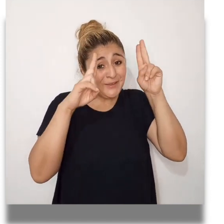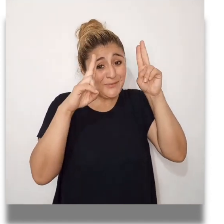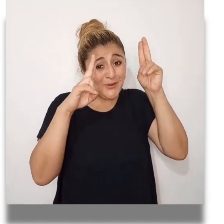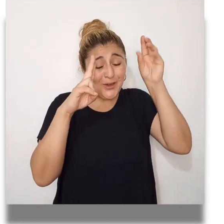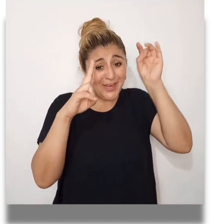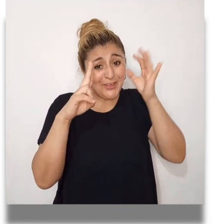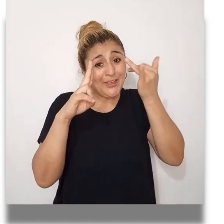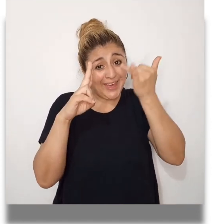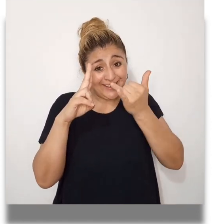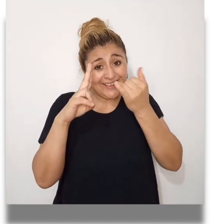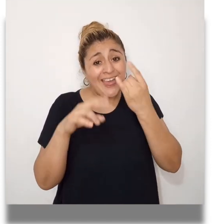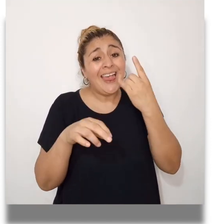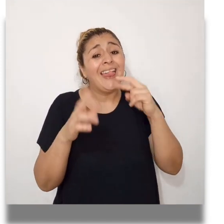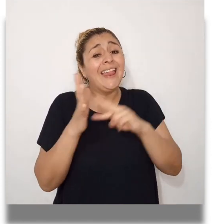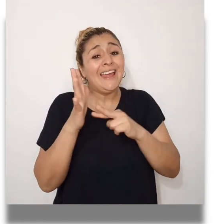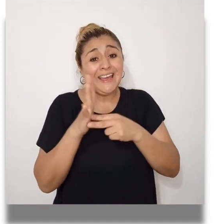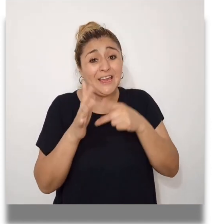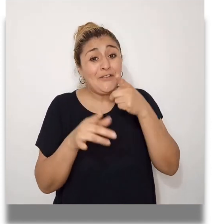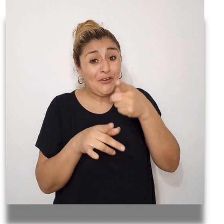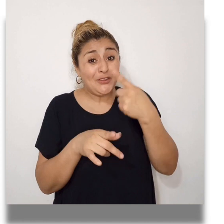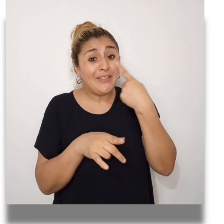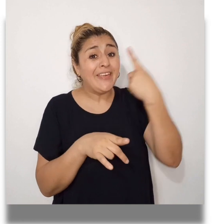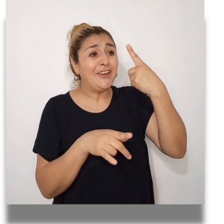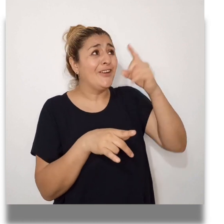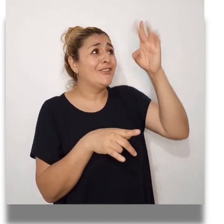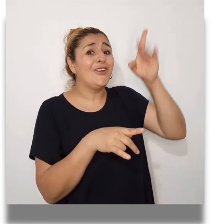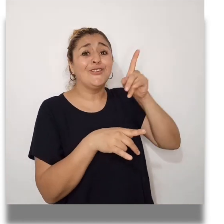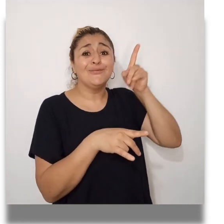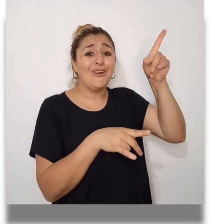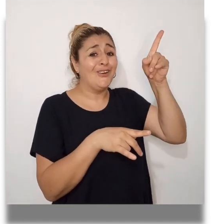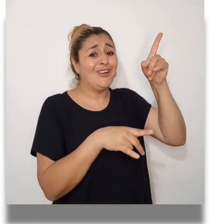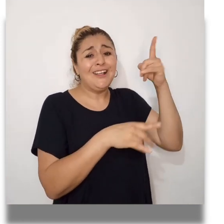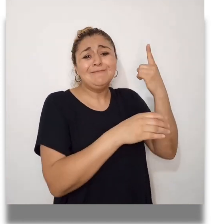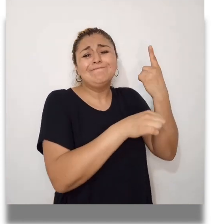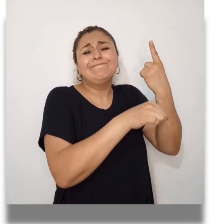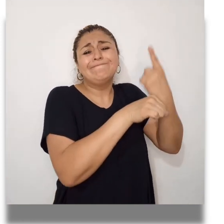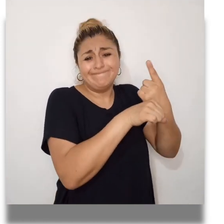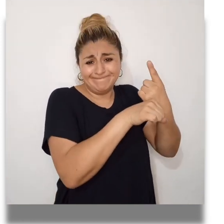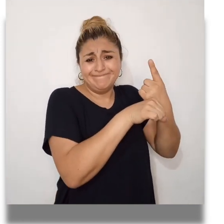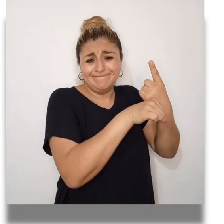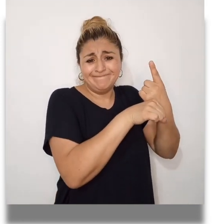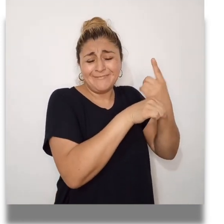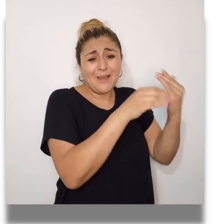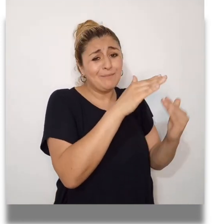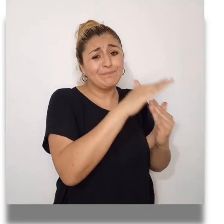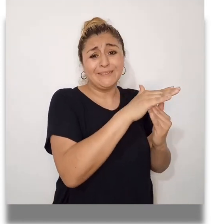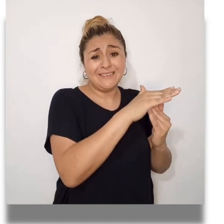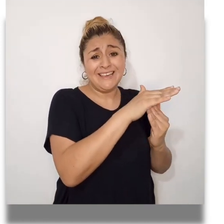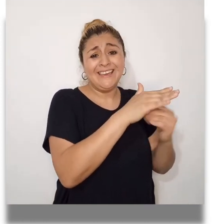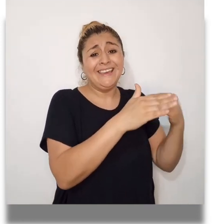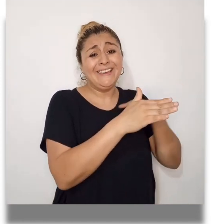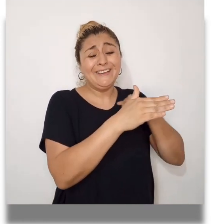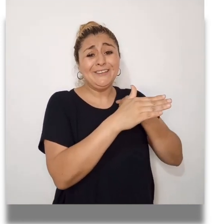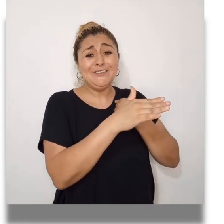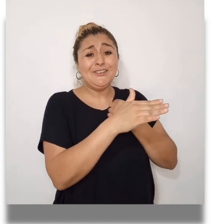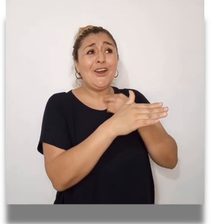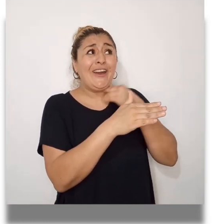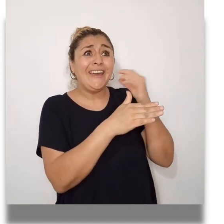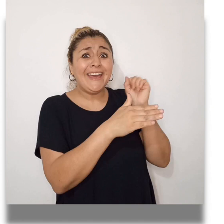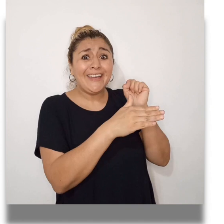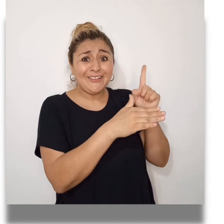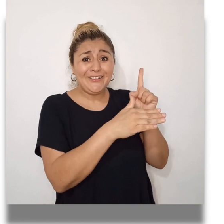Dios. Et nous sommes sa créature. Y nosotros somos sus criaturas. L'ignorance te met à la place de